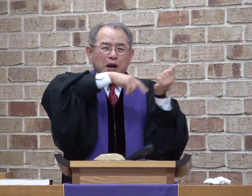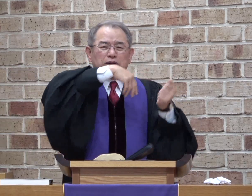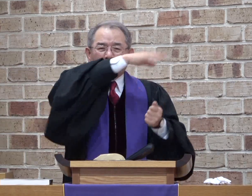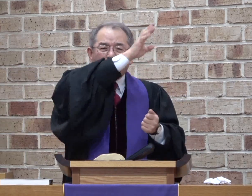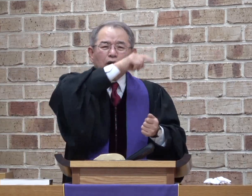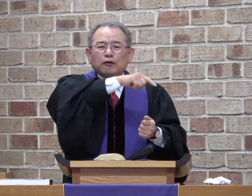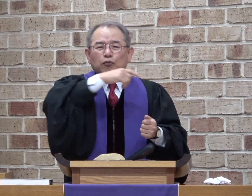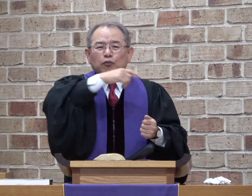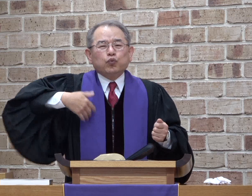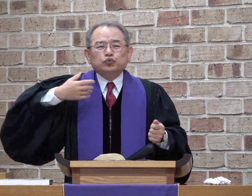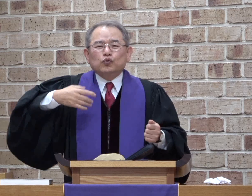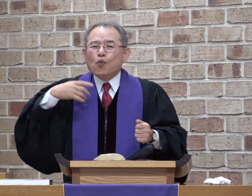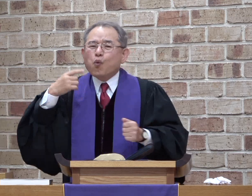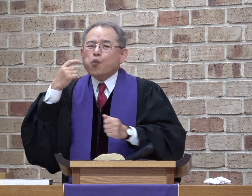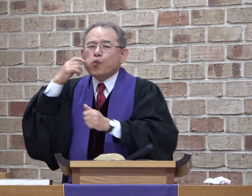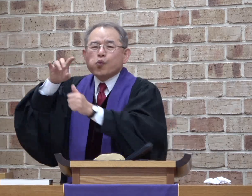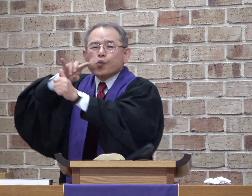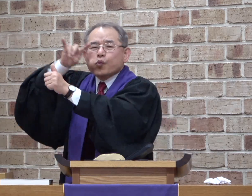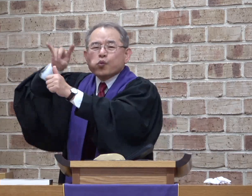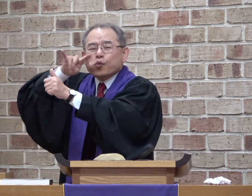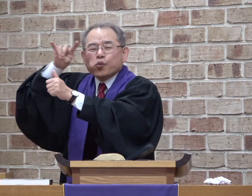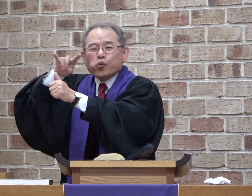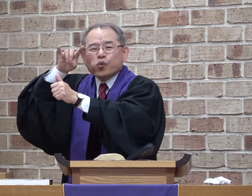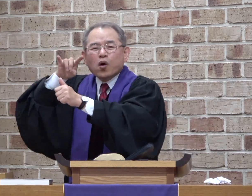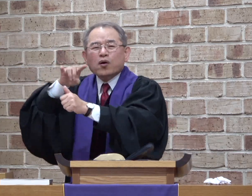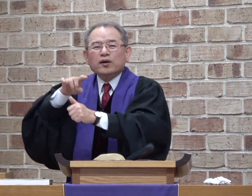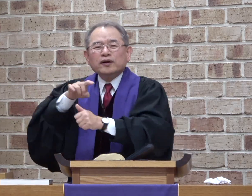아버지 야곱은 요셉이 팔려간지를 모르고